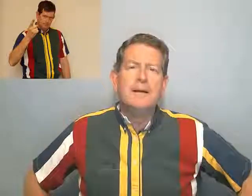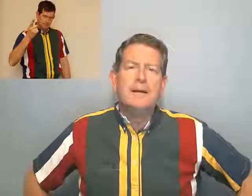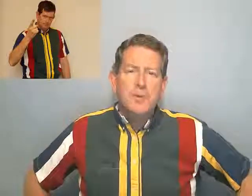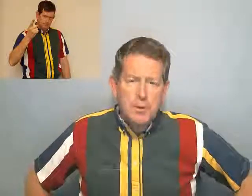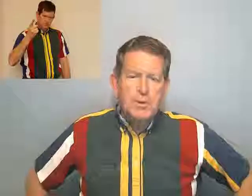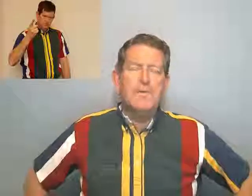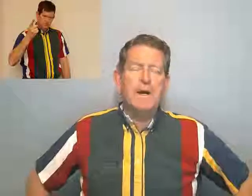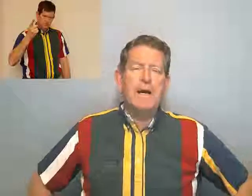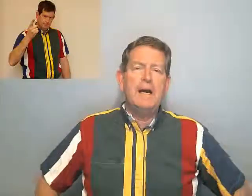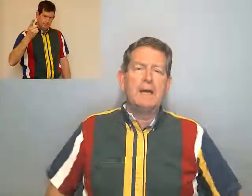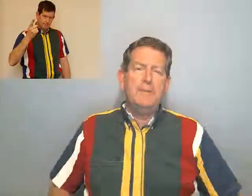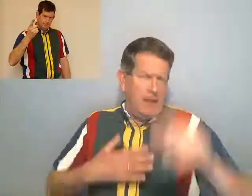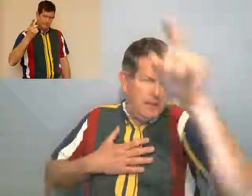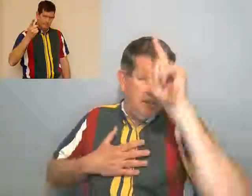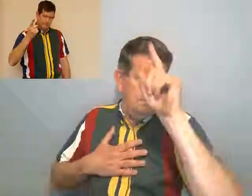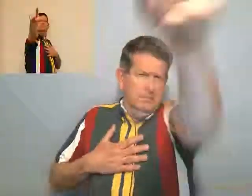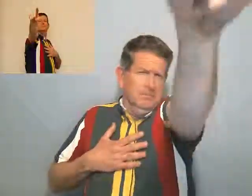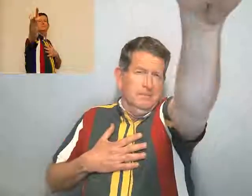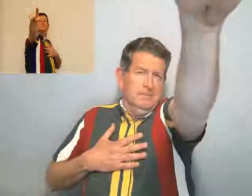Je devrais, très bien.